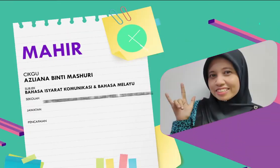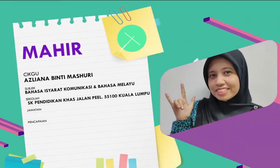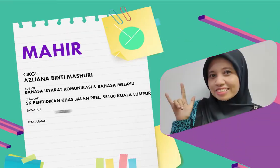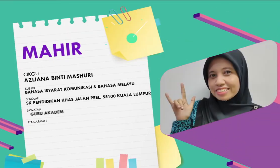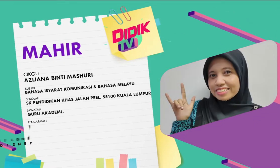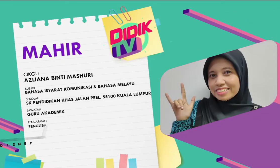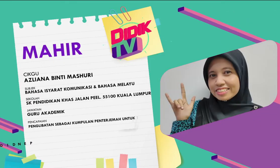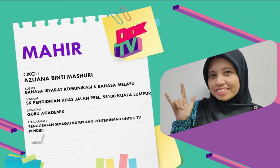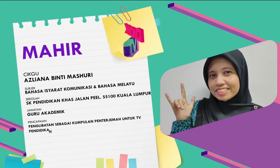Oh